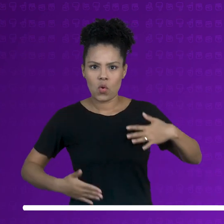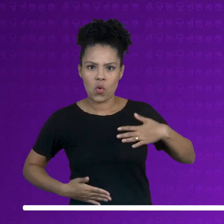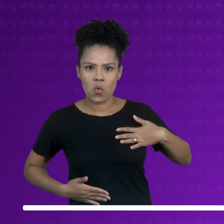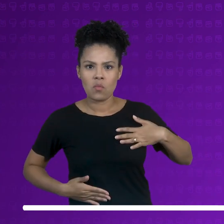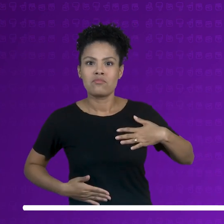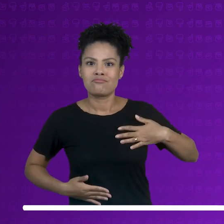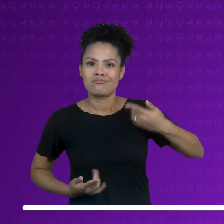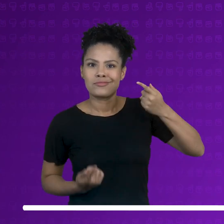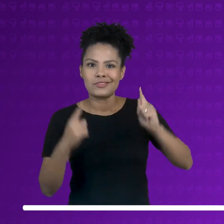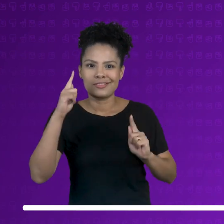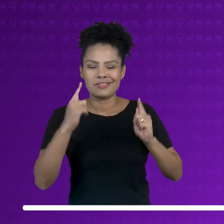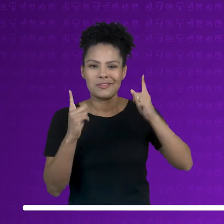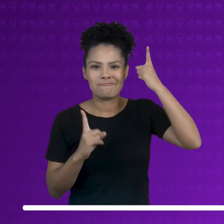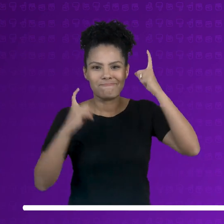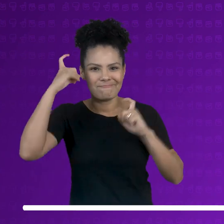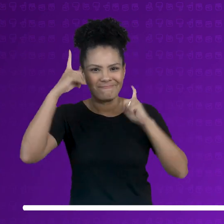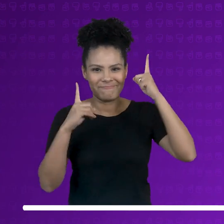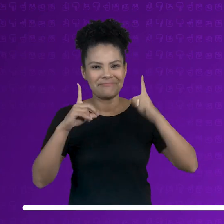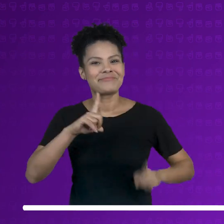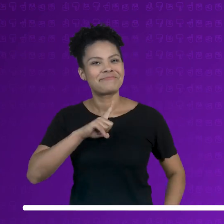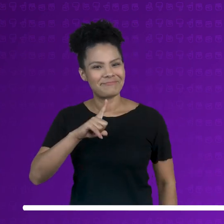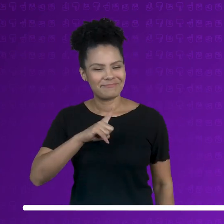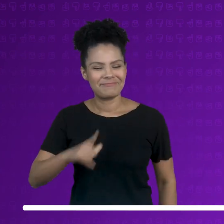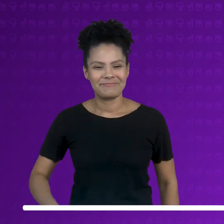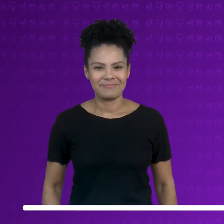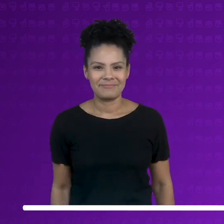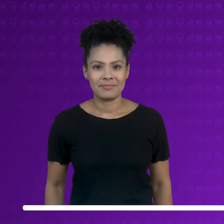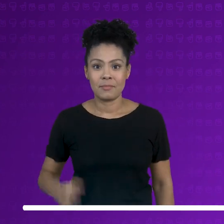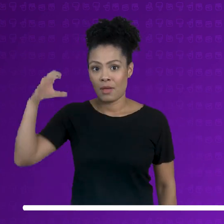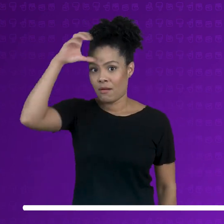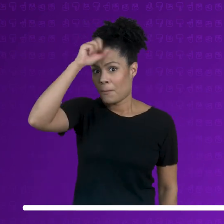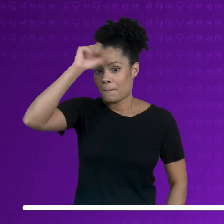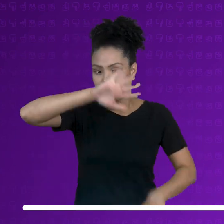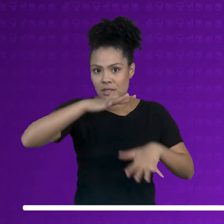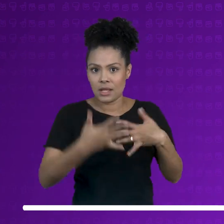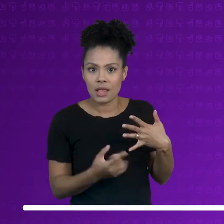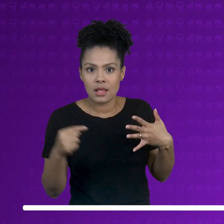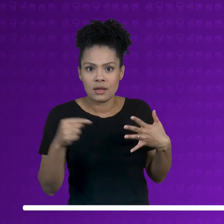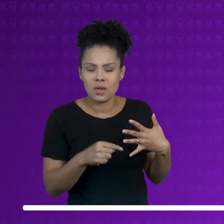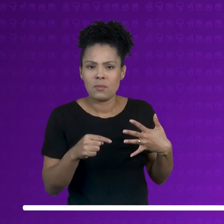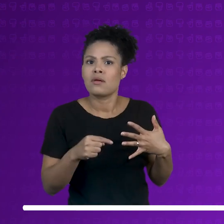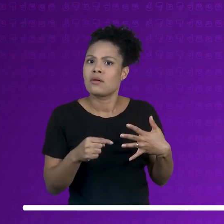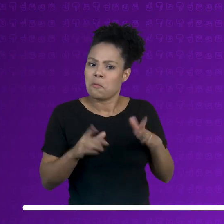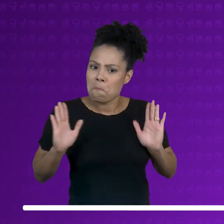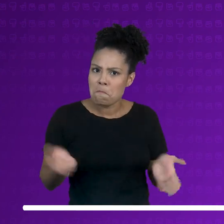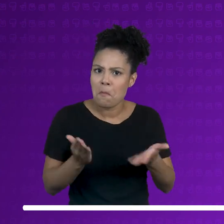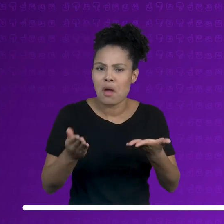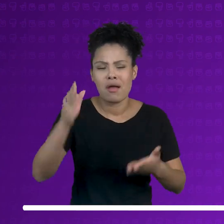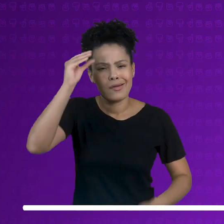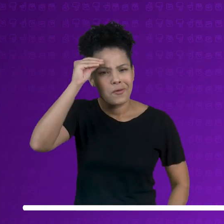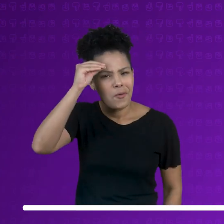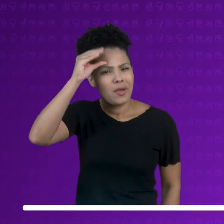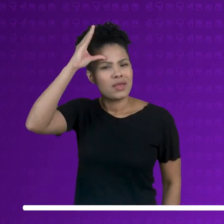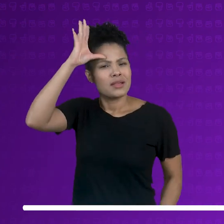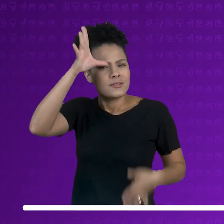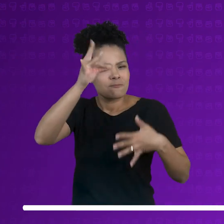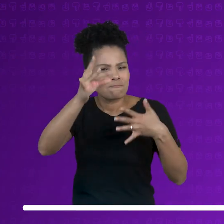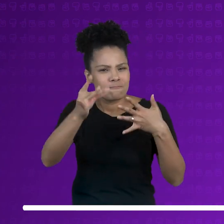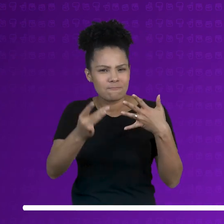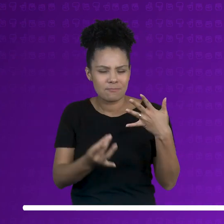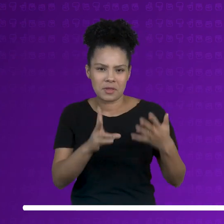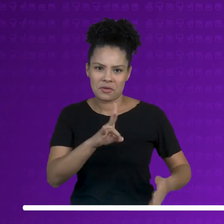expressão do corpo, gestos, expressões do rosto. Aprender uma língua como a Libras vai acrescentar muitos